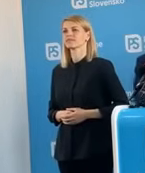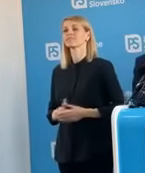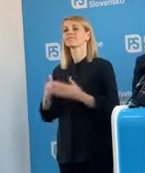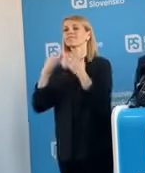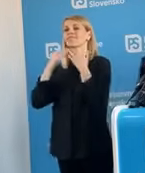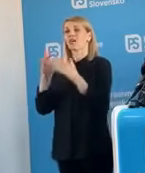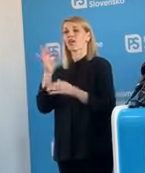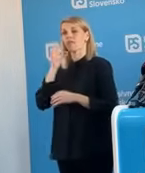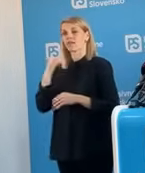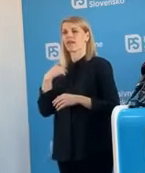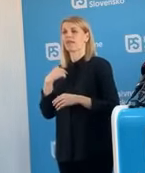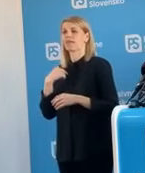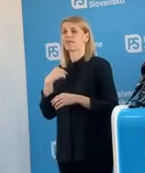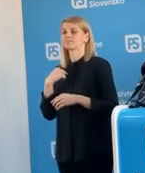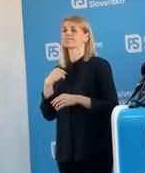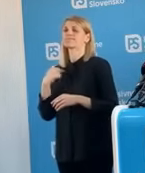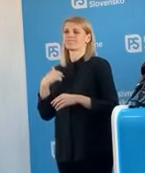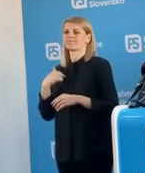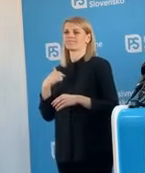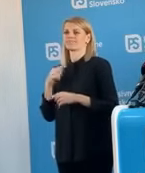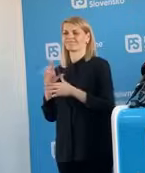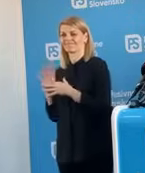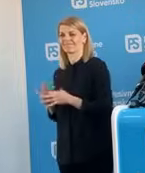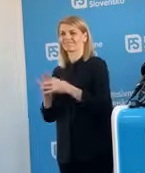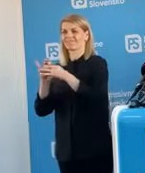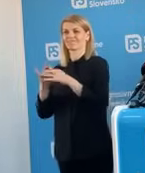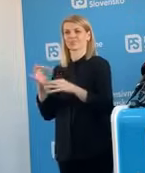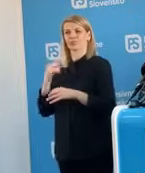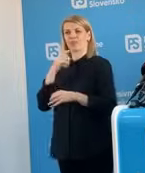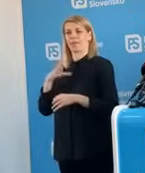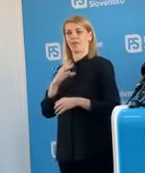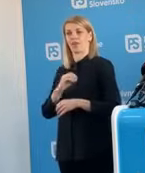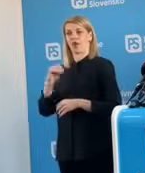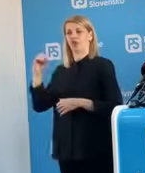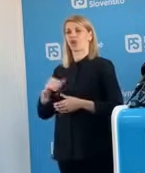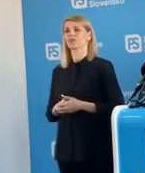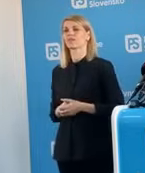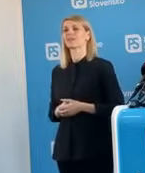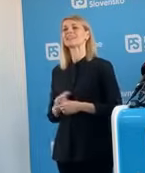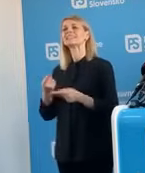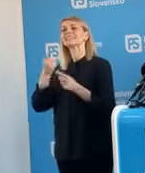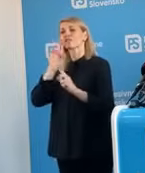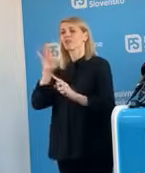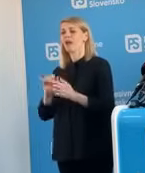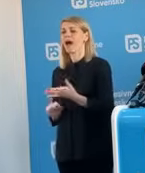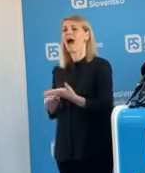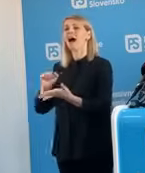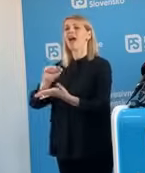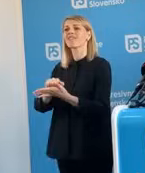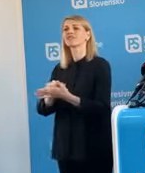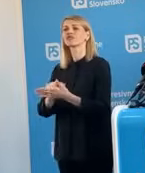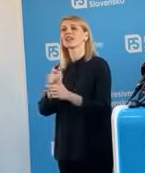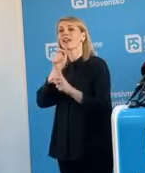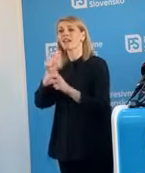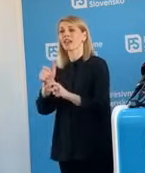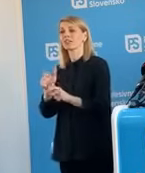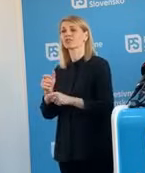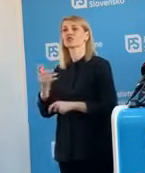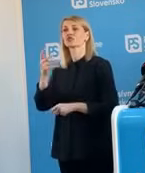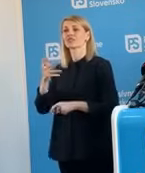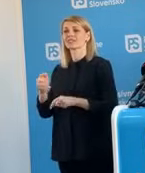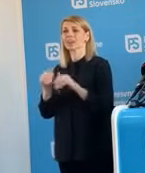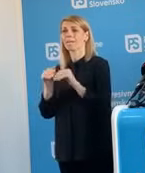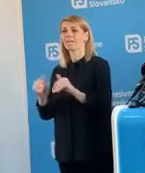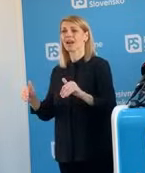Ďakujem pekne. Dovolím si nadviazať na Ľudovíta Odora. Slovensko má investičný dlh 40 miliard